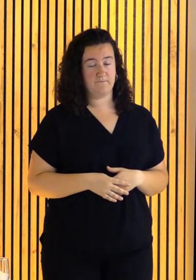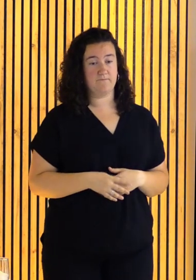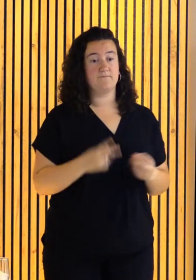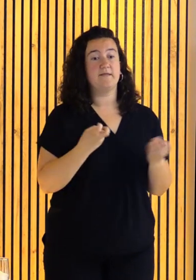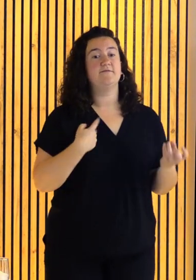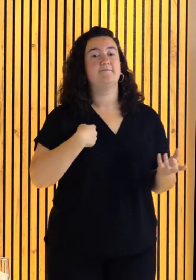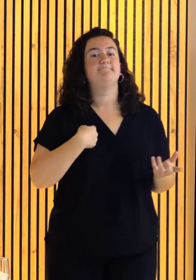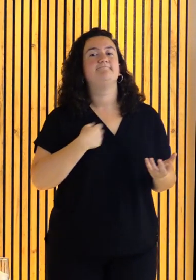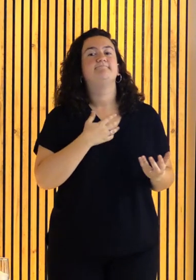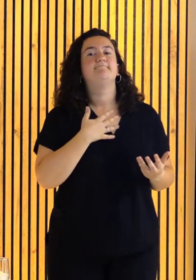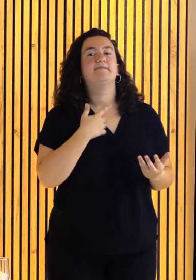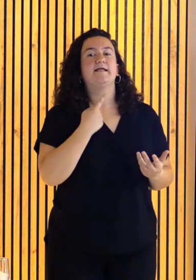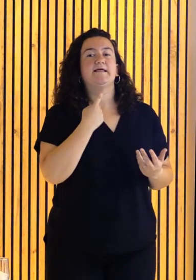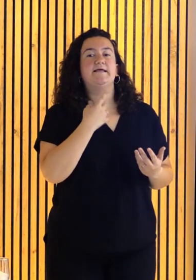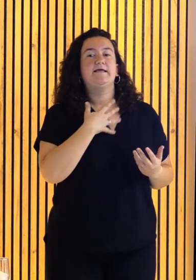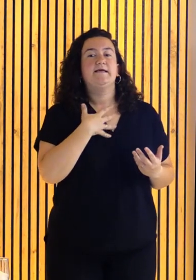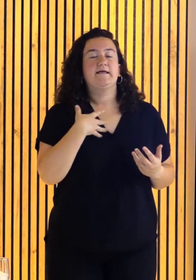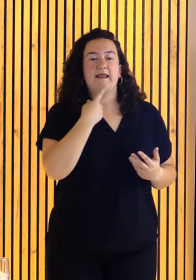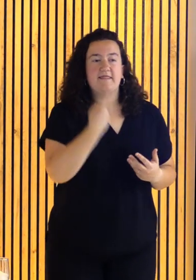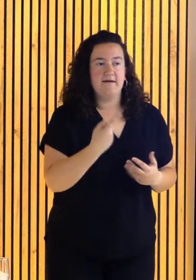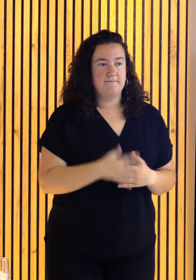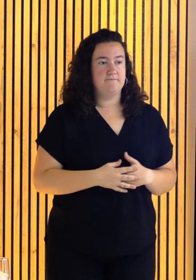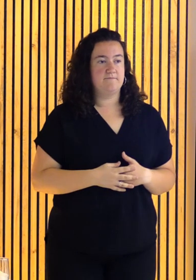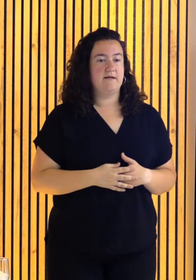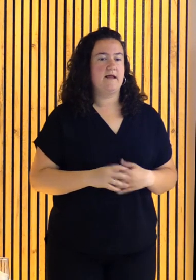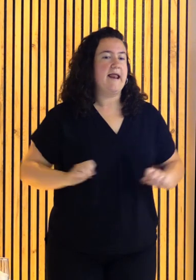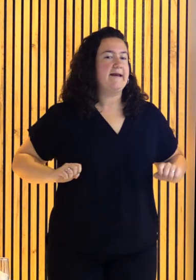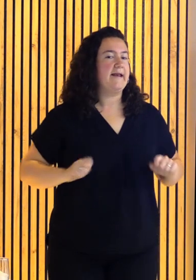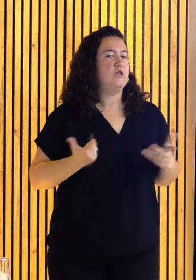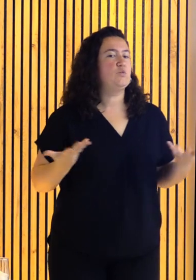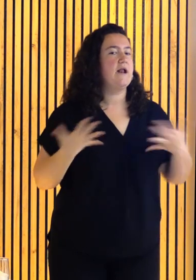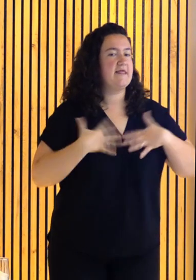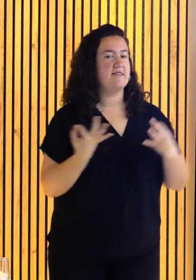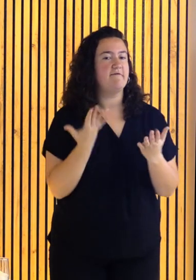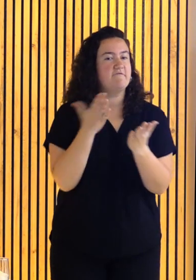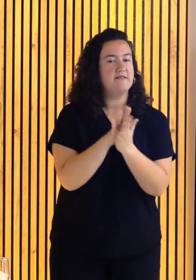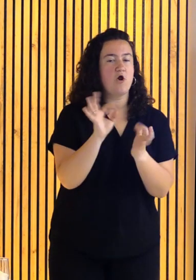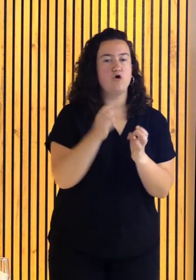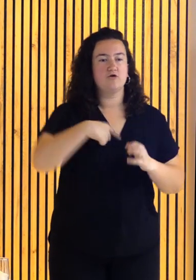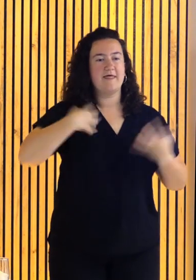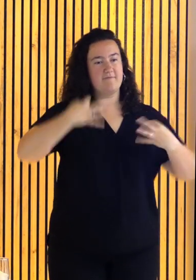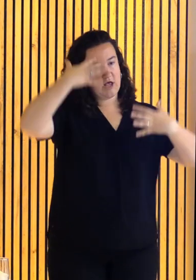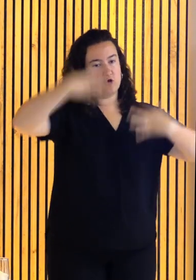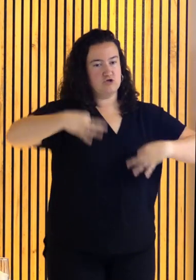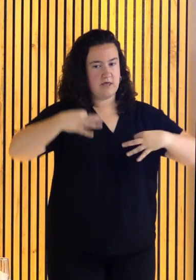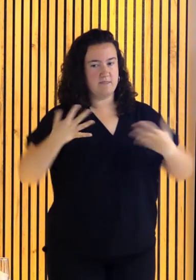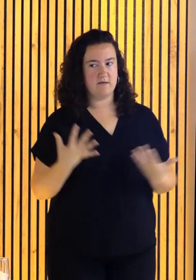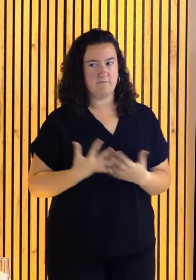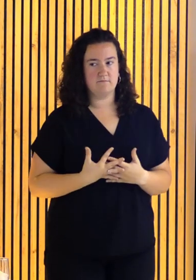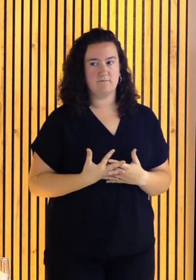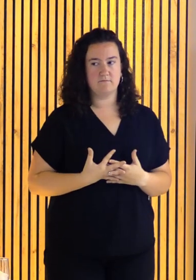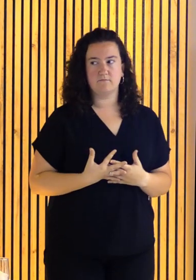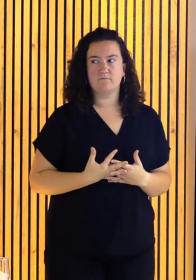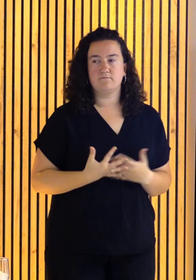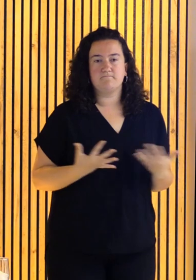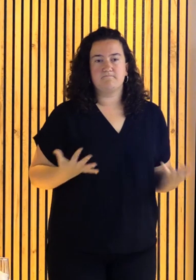esan, ba, naturalizazio horri aurre egin behar dugula eta konsentitzen behar dugula edo tresna behar ditugula naturalizazio horretan